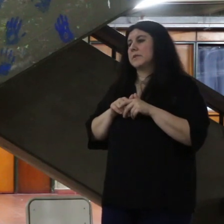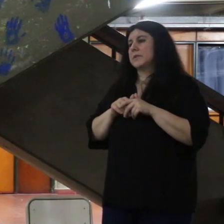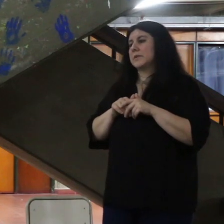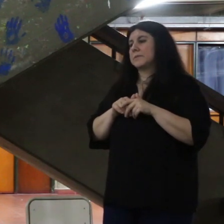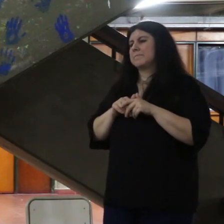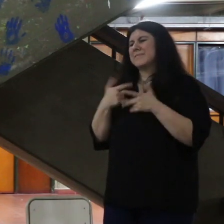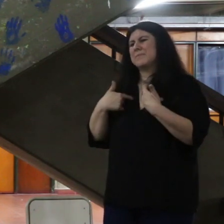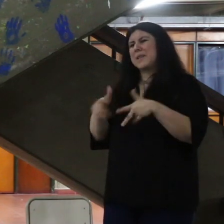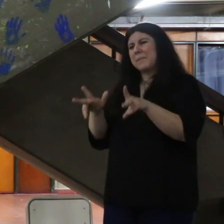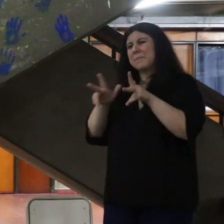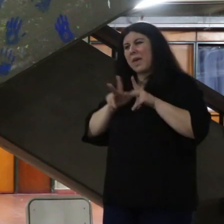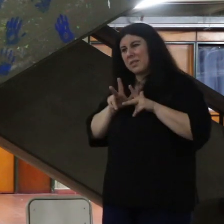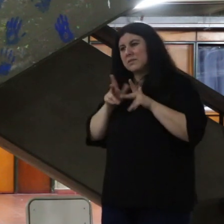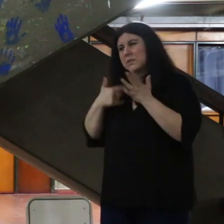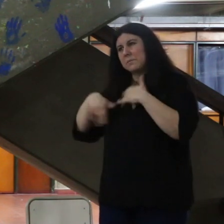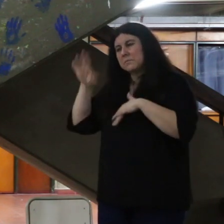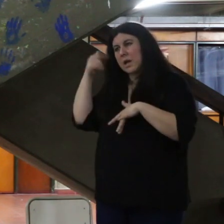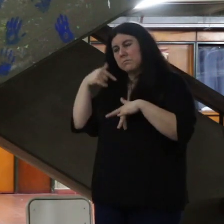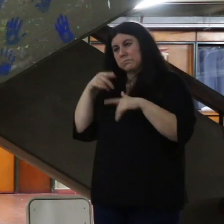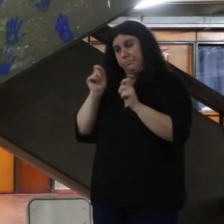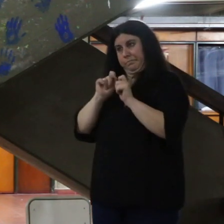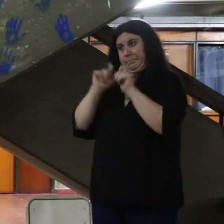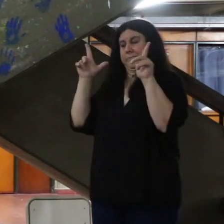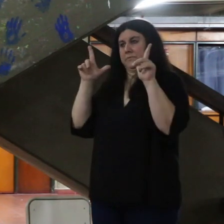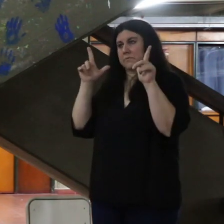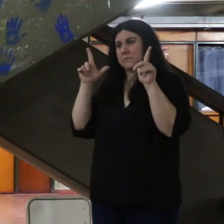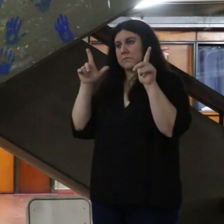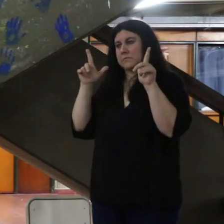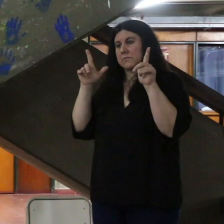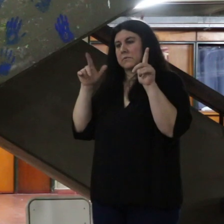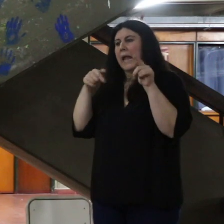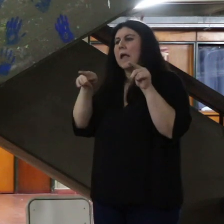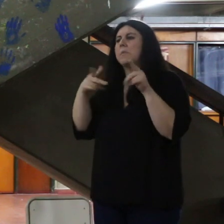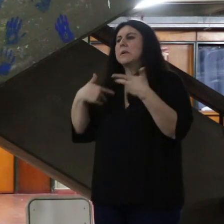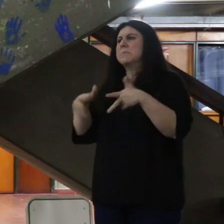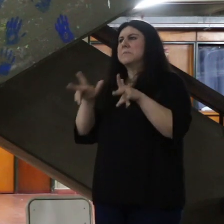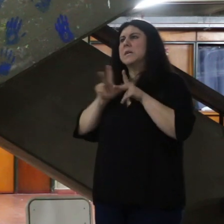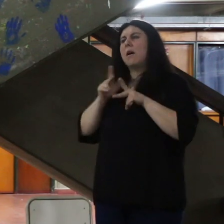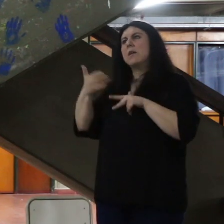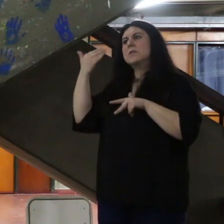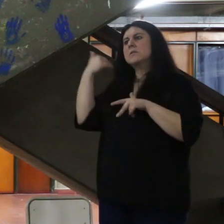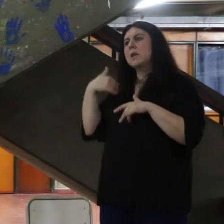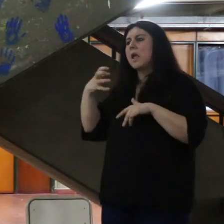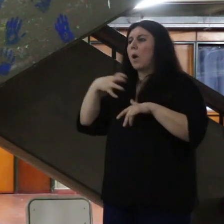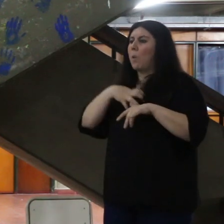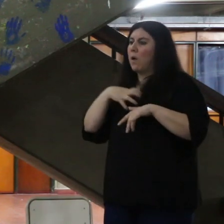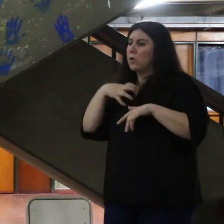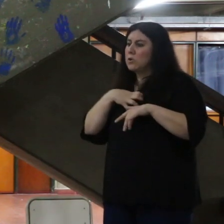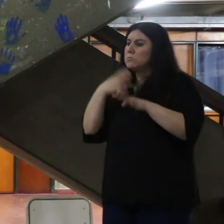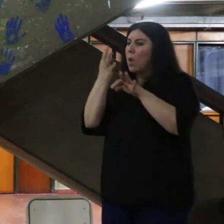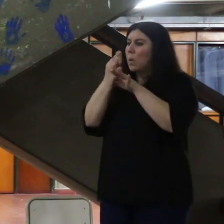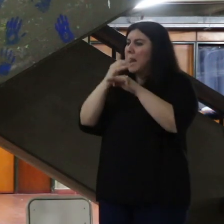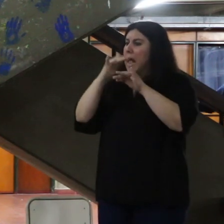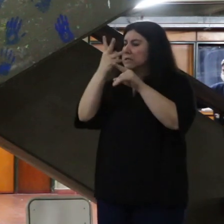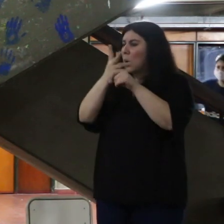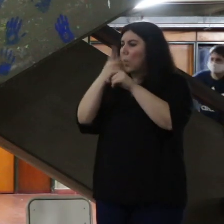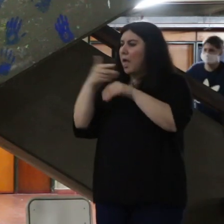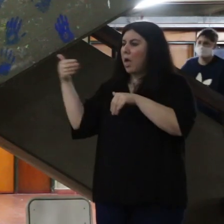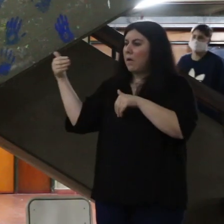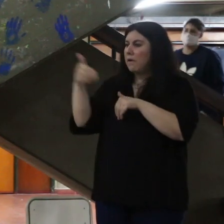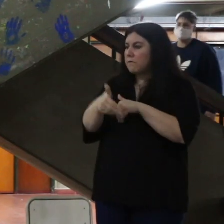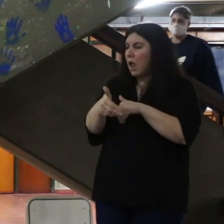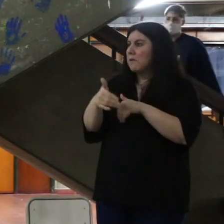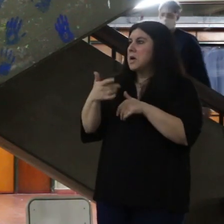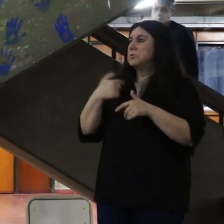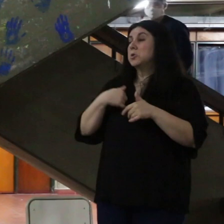¿sabés lo que más me llama la atención? Que nosotros pensamos que cuando los pibes vuelvan a la escuela secundaria no los